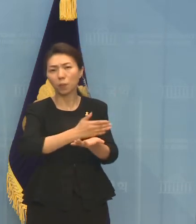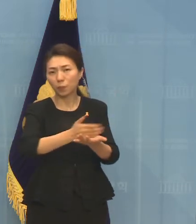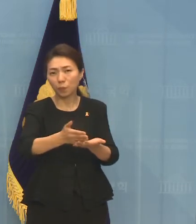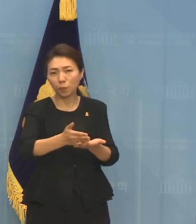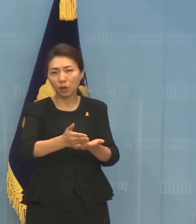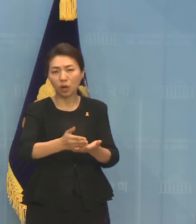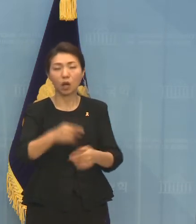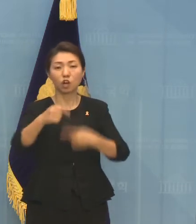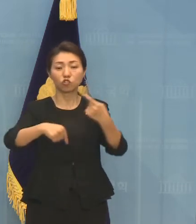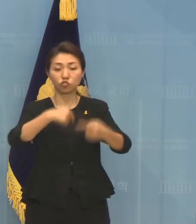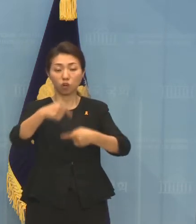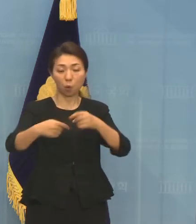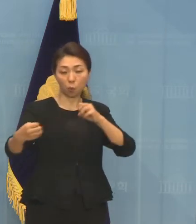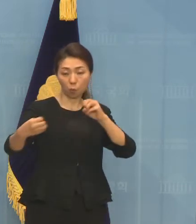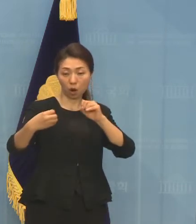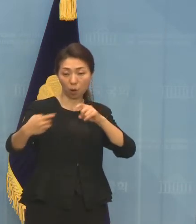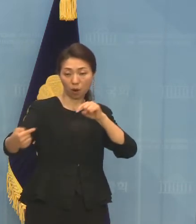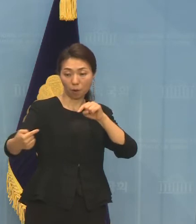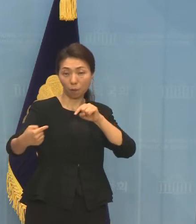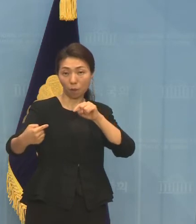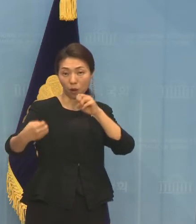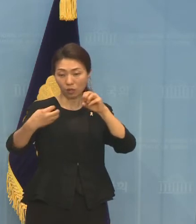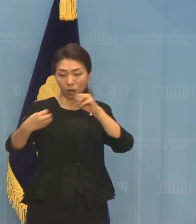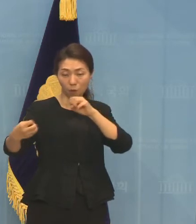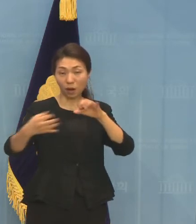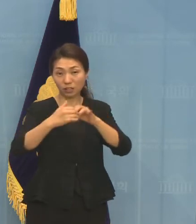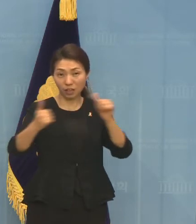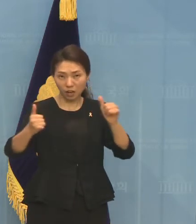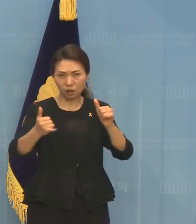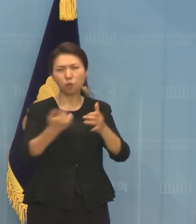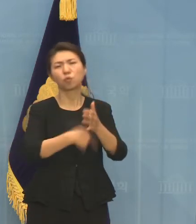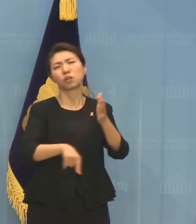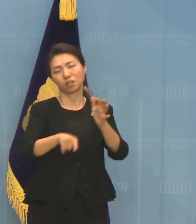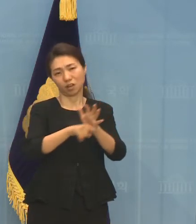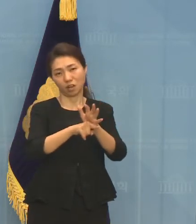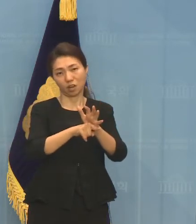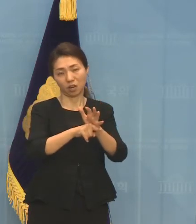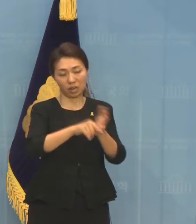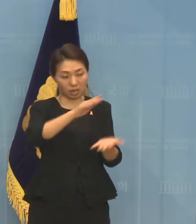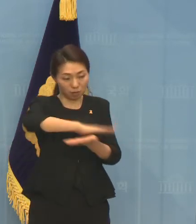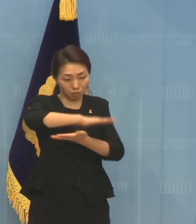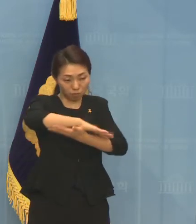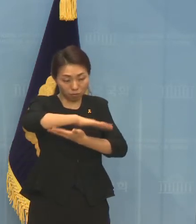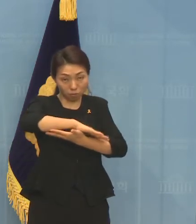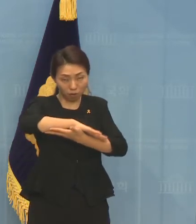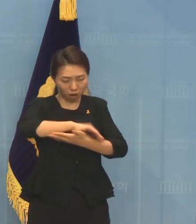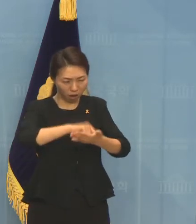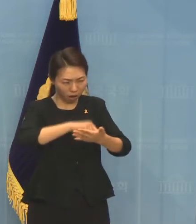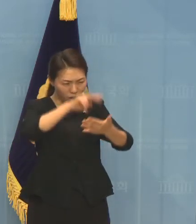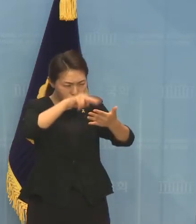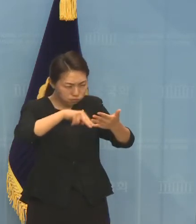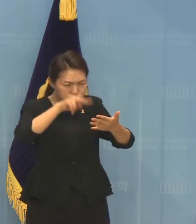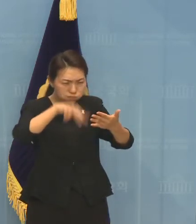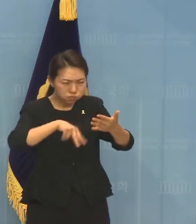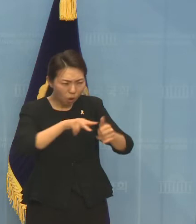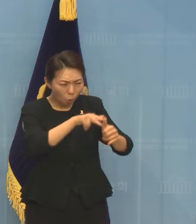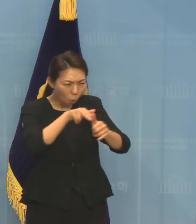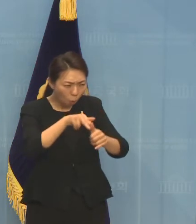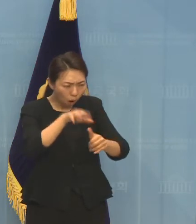86건입니다. 선거 공보에 청각 장애인을 위해 수어 QR코드를 표시하도록 하는 공직선거법